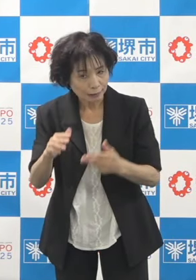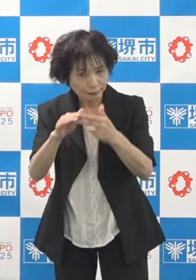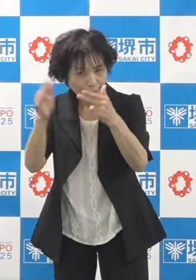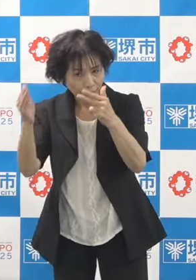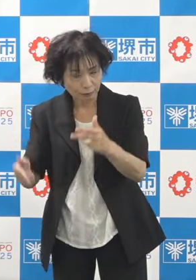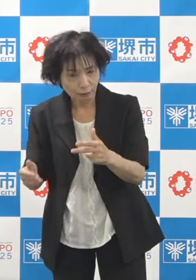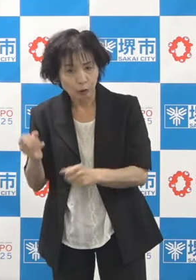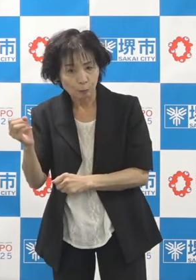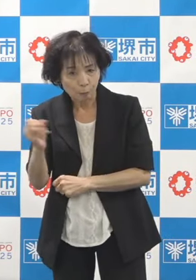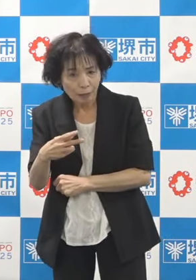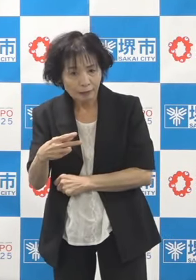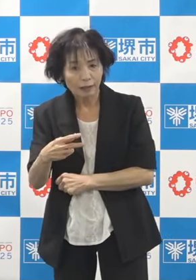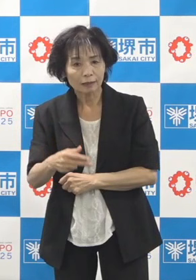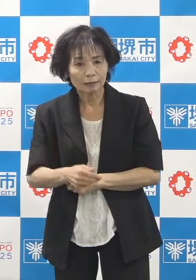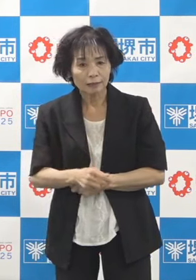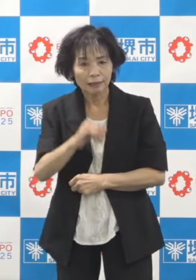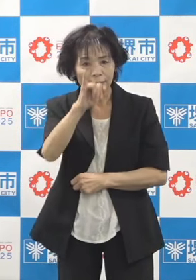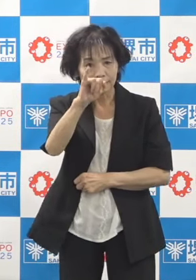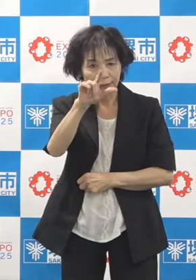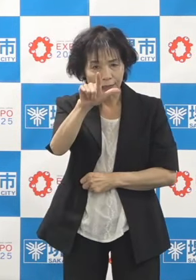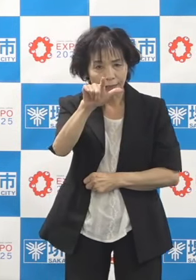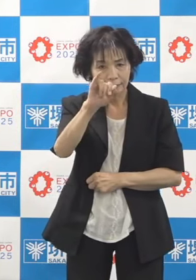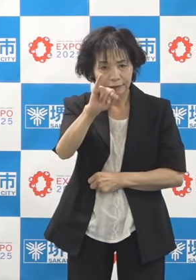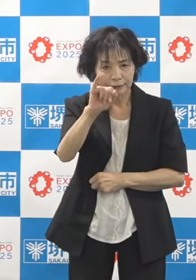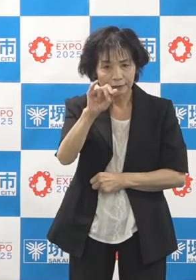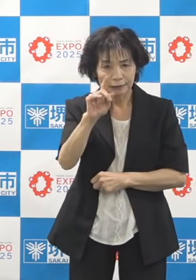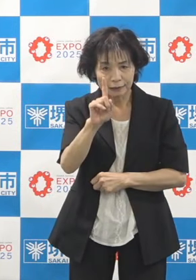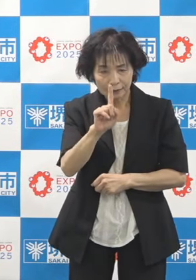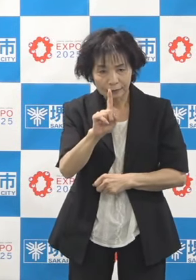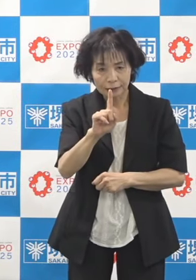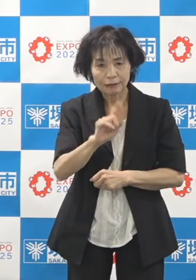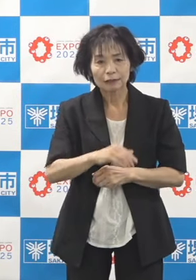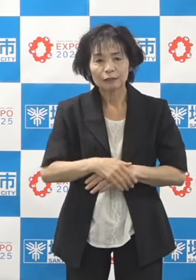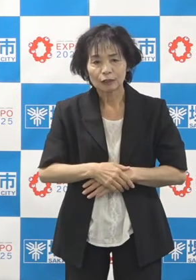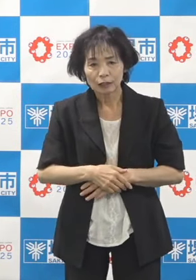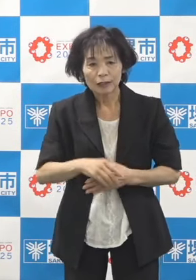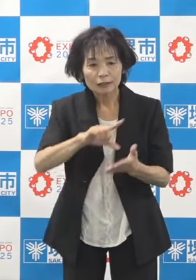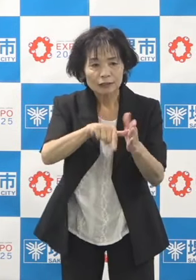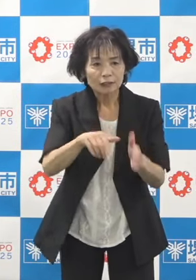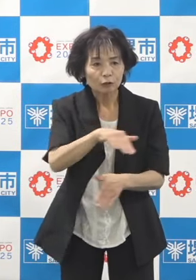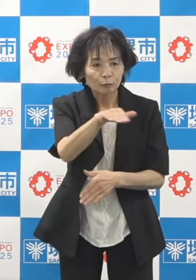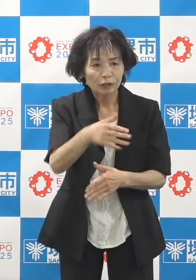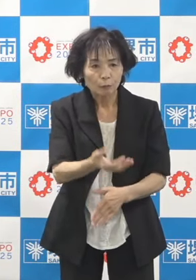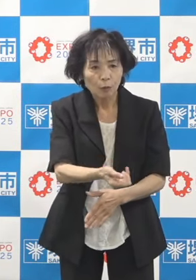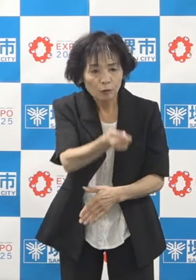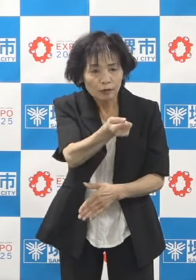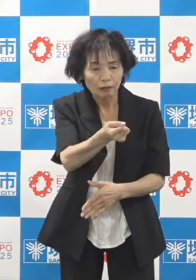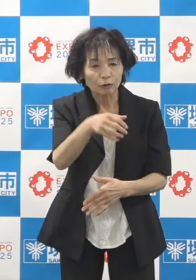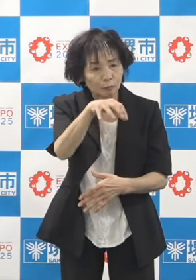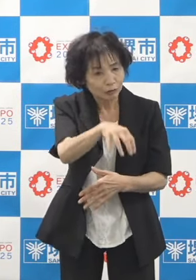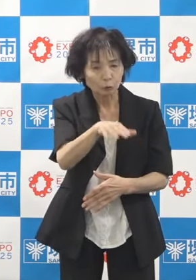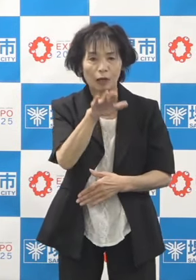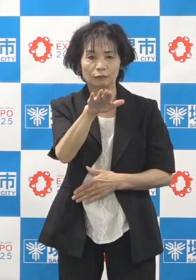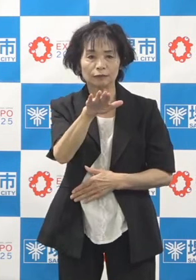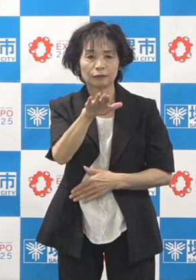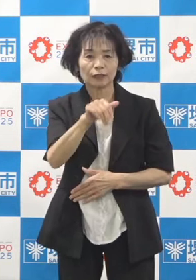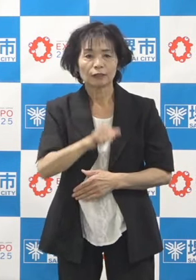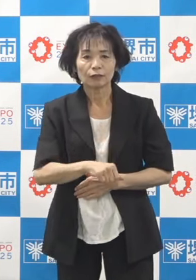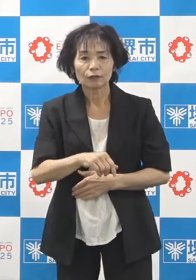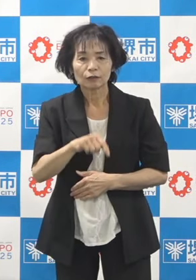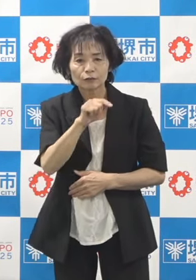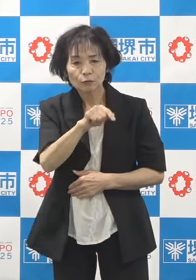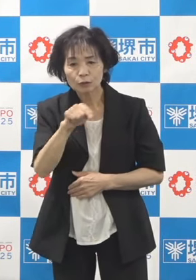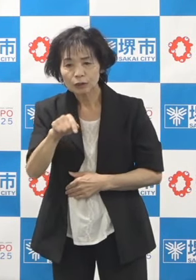は慰霊碑、そして地域の皆さんが守っていらっしゃるような 場所もございます。そのところ